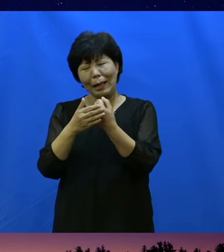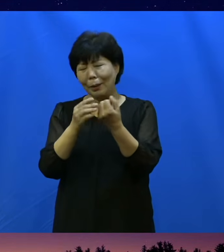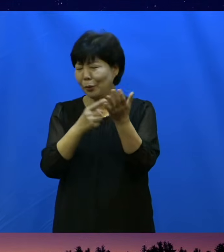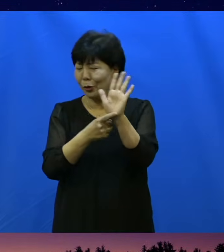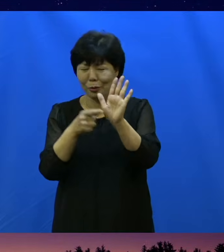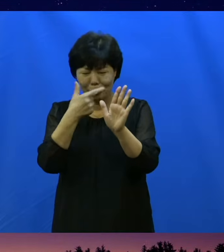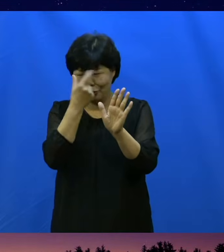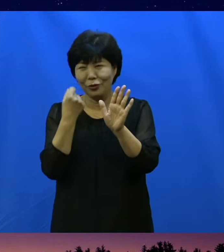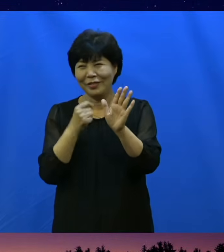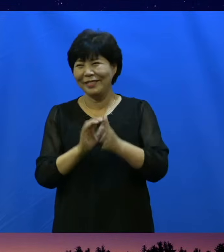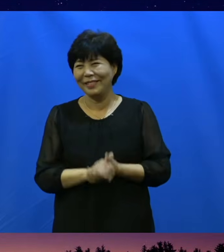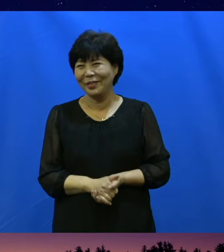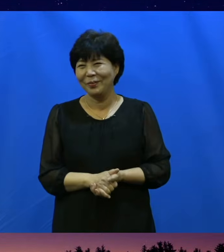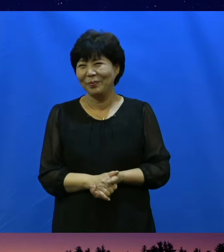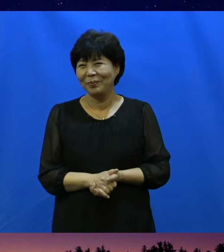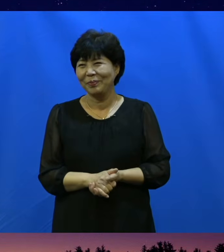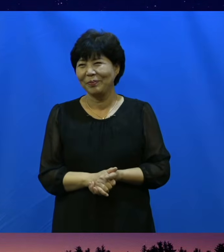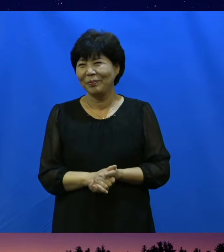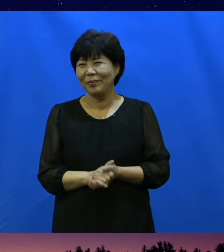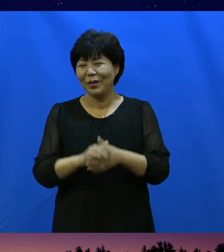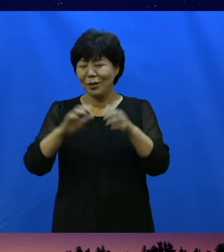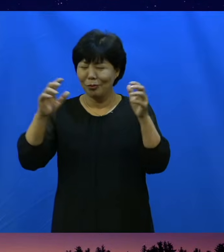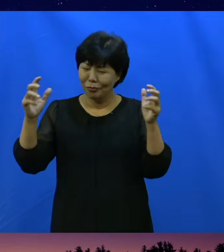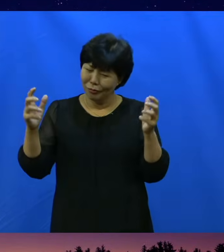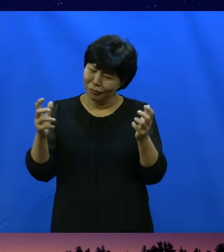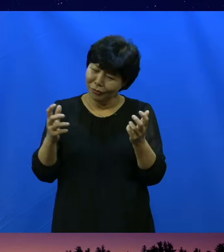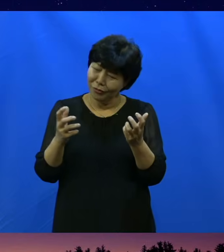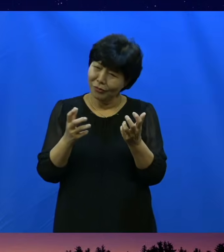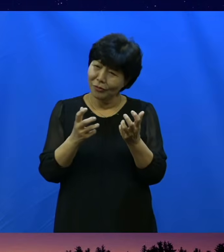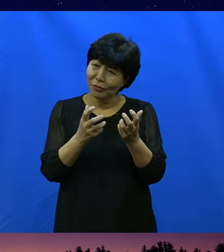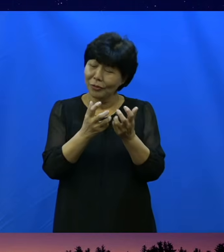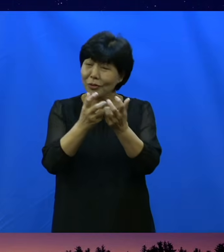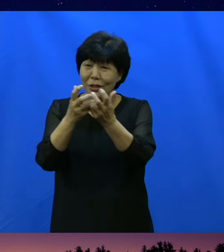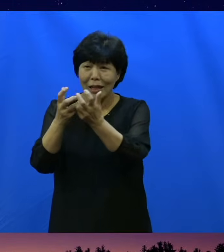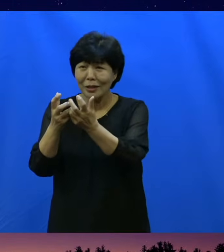그죠? 근데 이게 상상할 수 없는 거예요, 여러분.